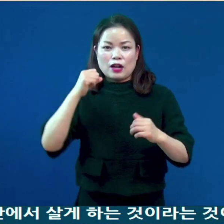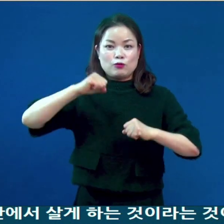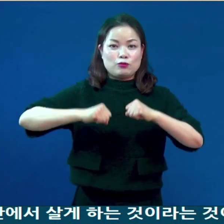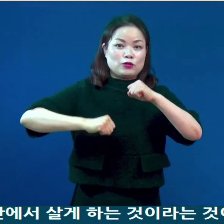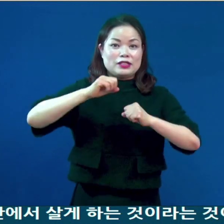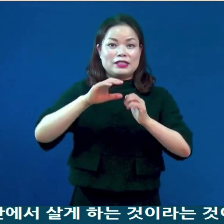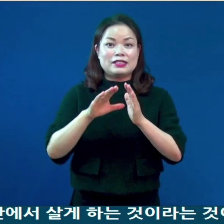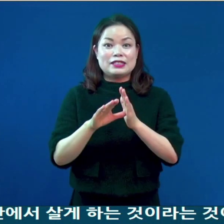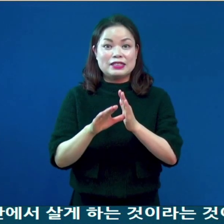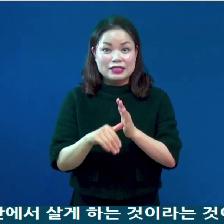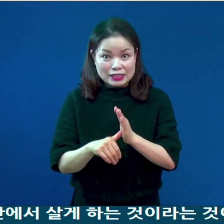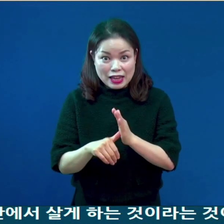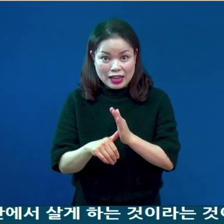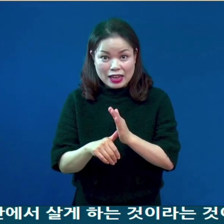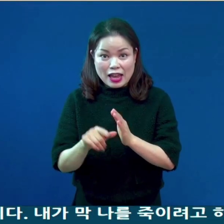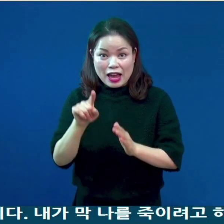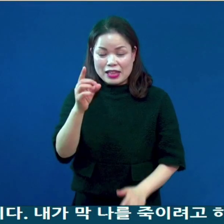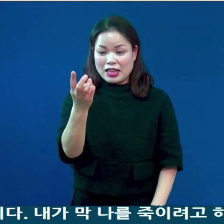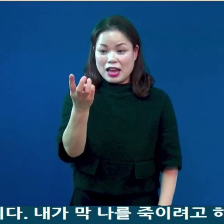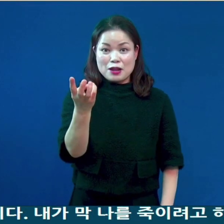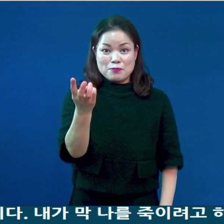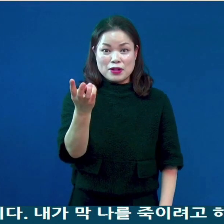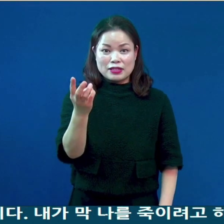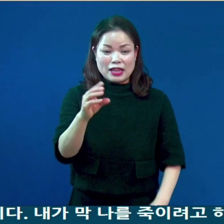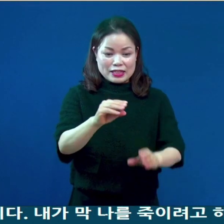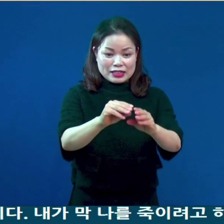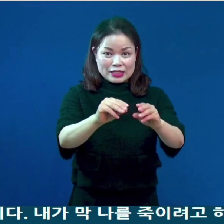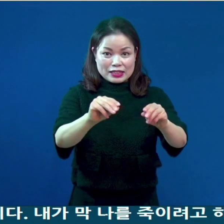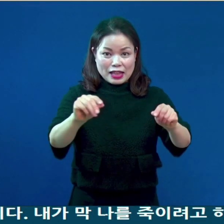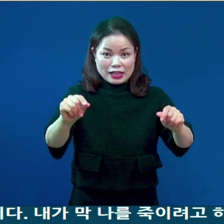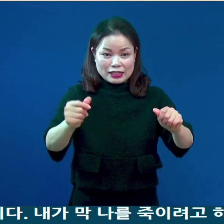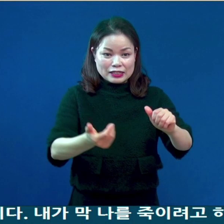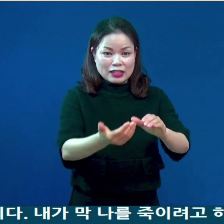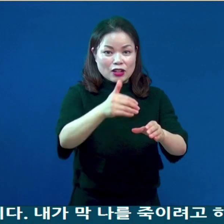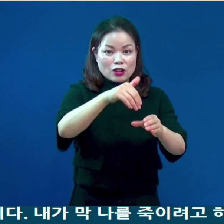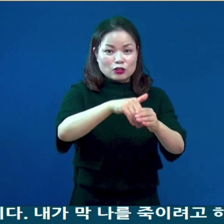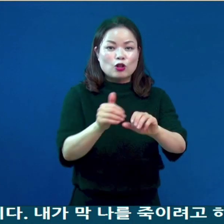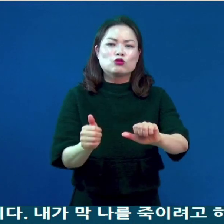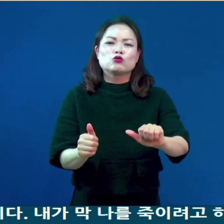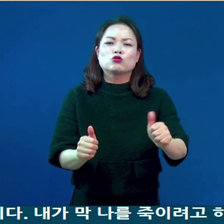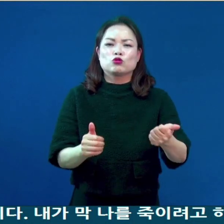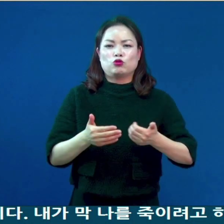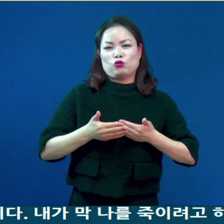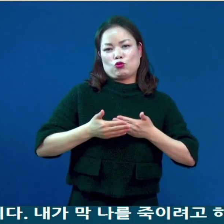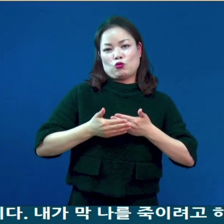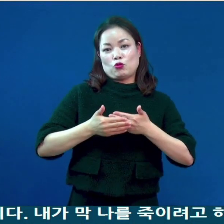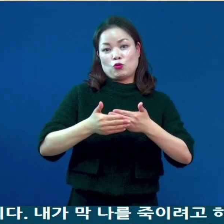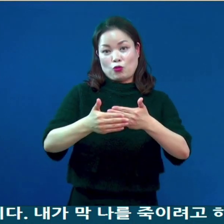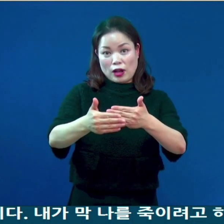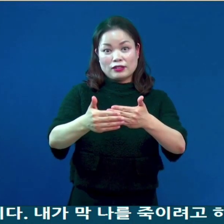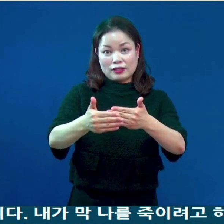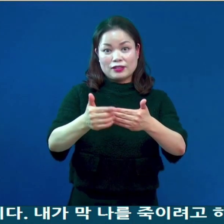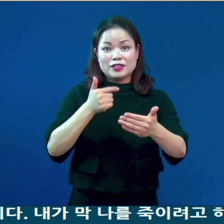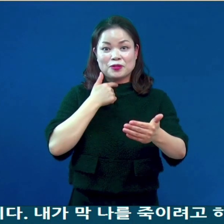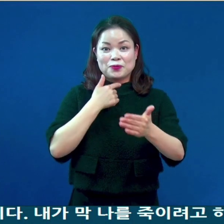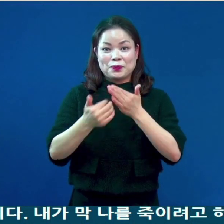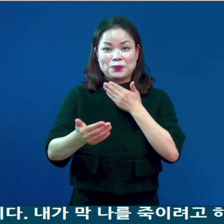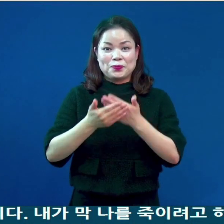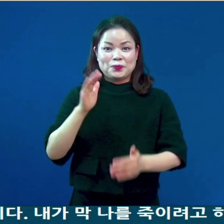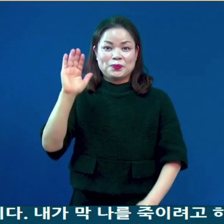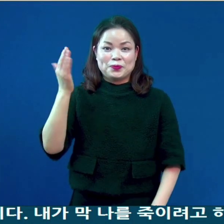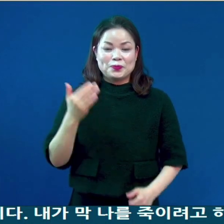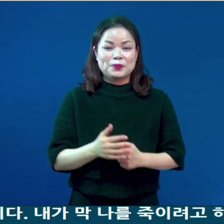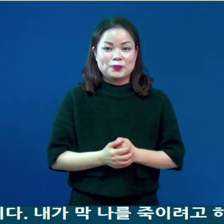살아갈 때에 한 알의 밀이 땅에 떨어져 죽는 과정을 경험하게 된다는